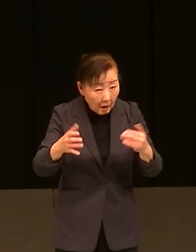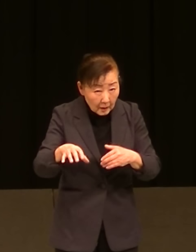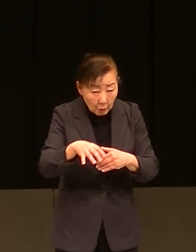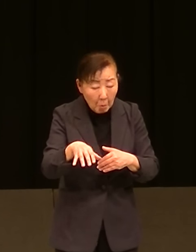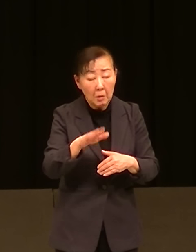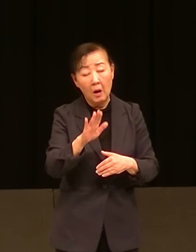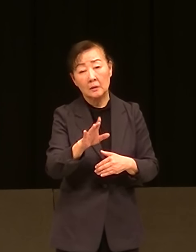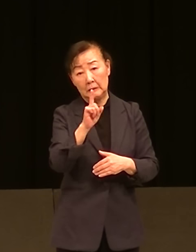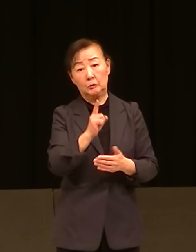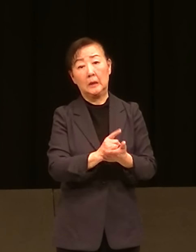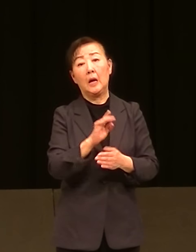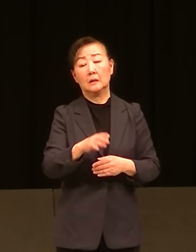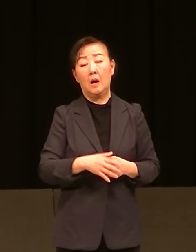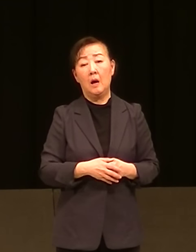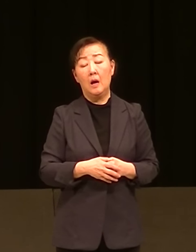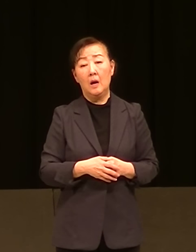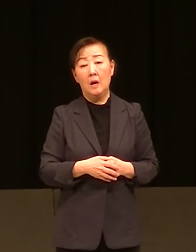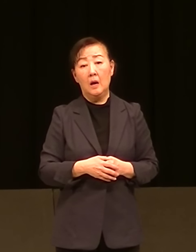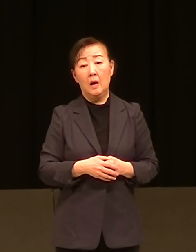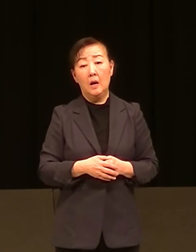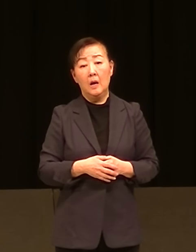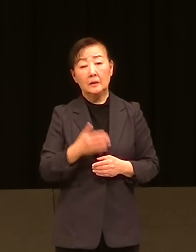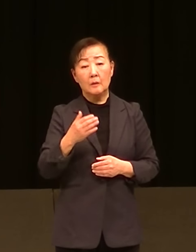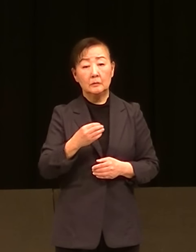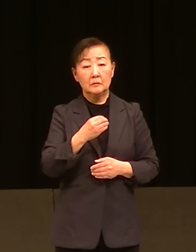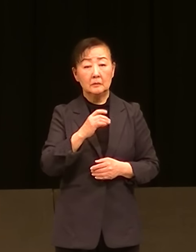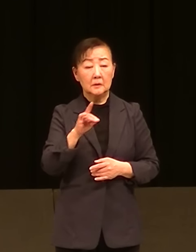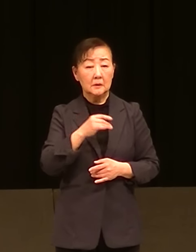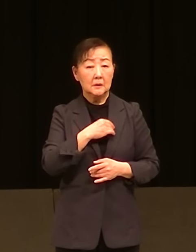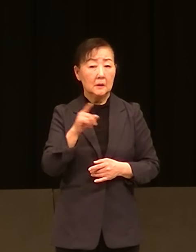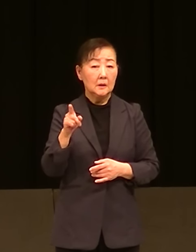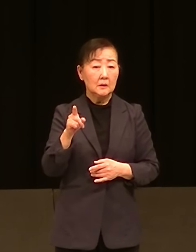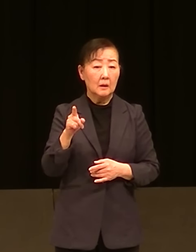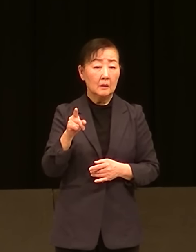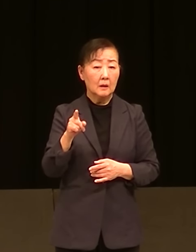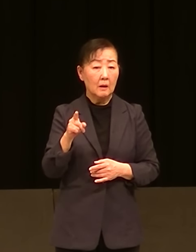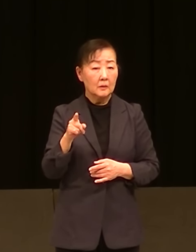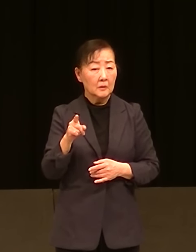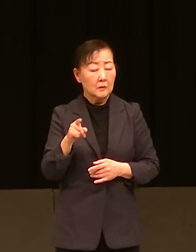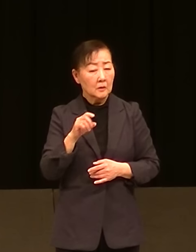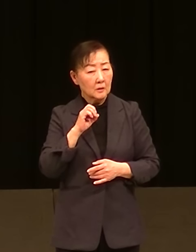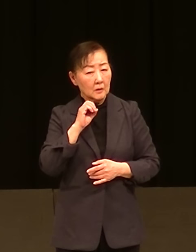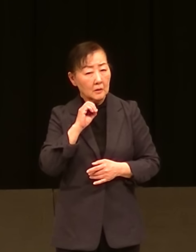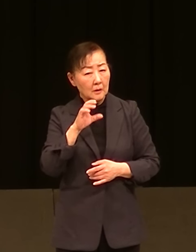がございました。多分あれ、議員さんたちと僕に喋ってることはあんまり聞かない。